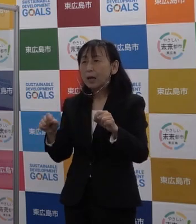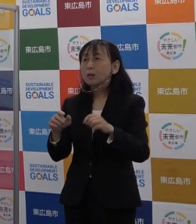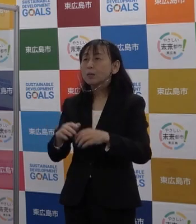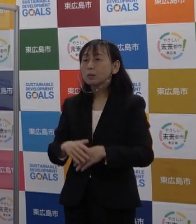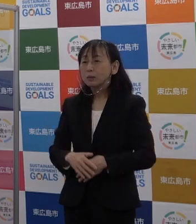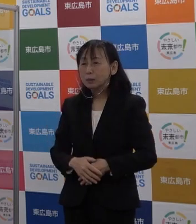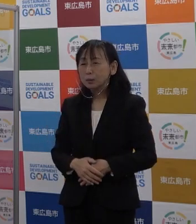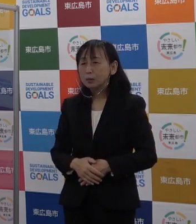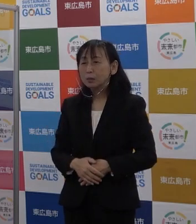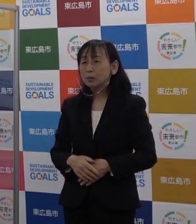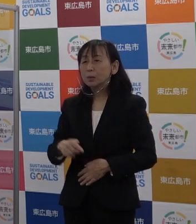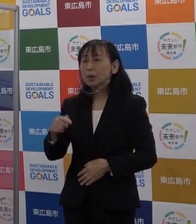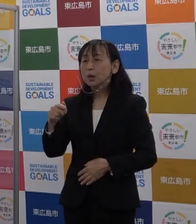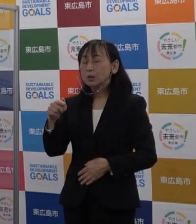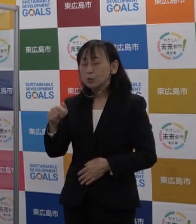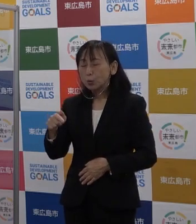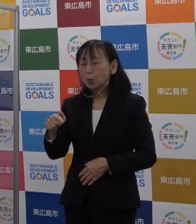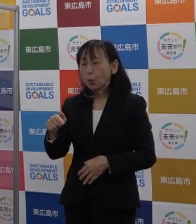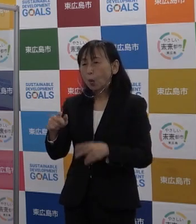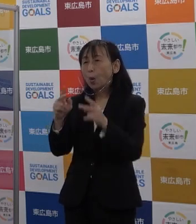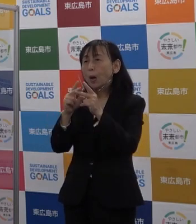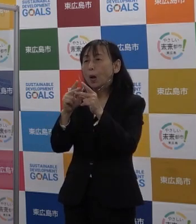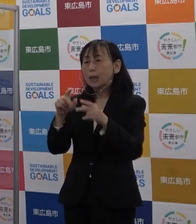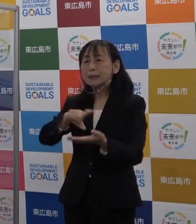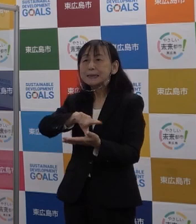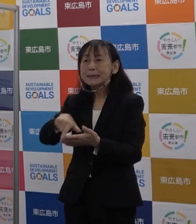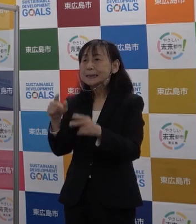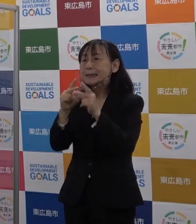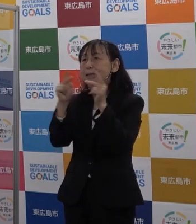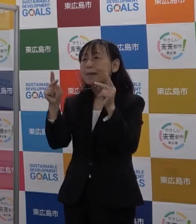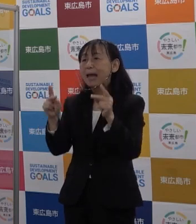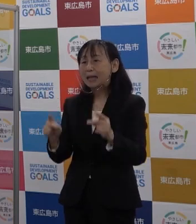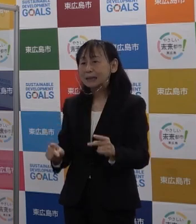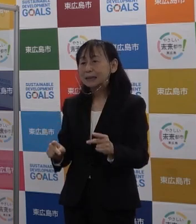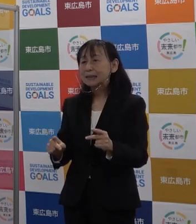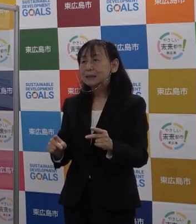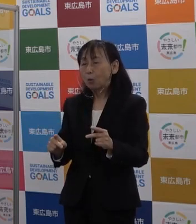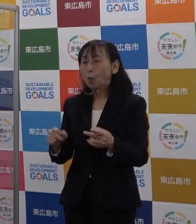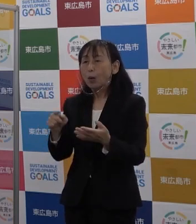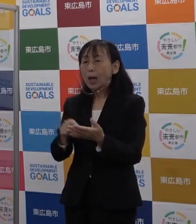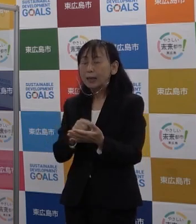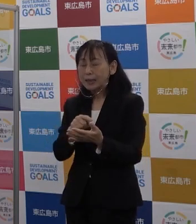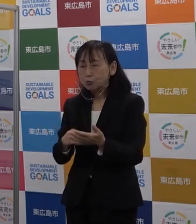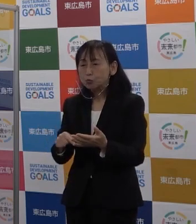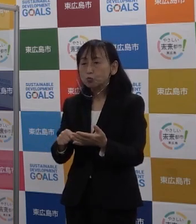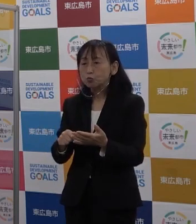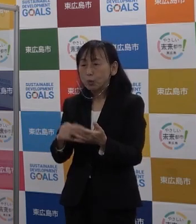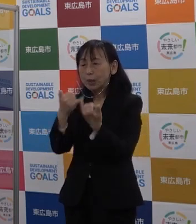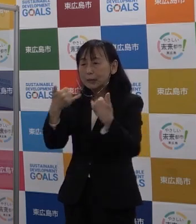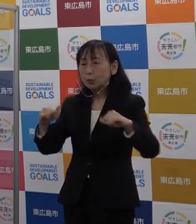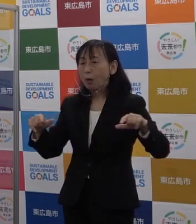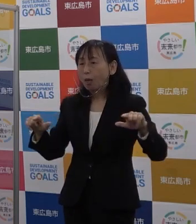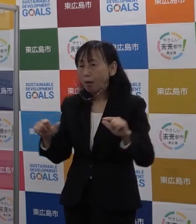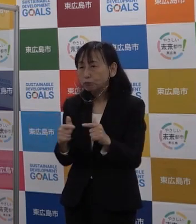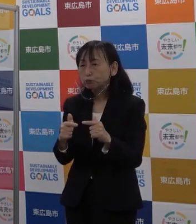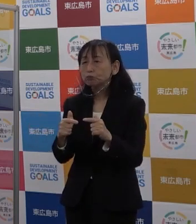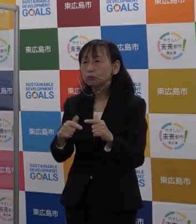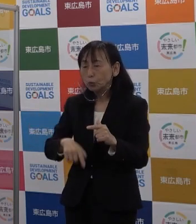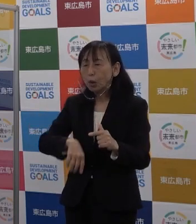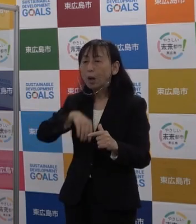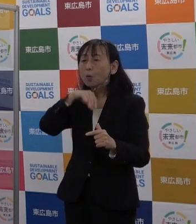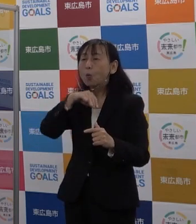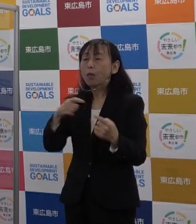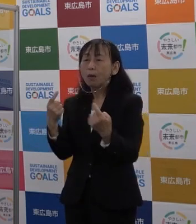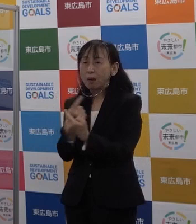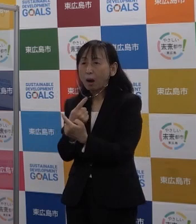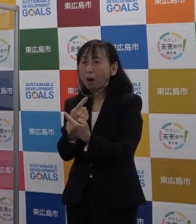が、この地域の課題としての過疎化、少子化、高齢化、農林水産業職業担い